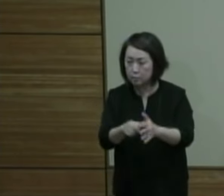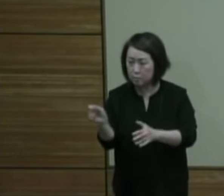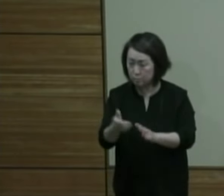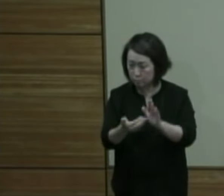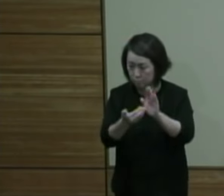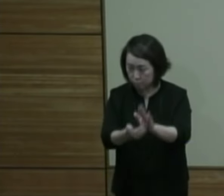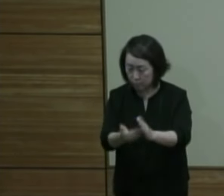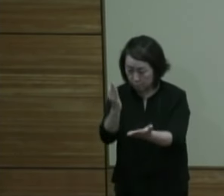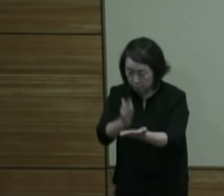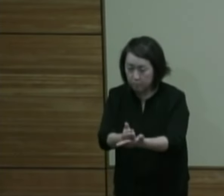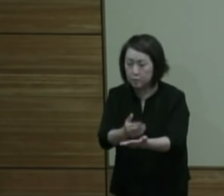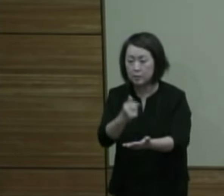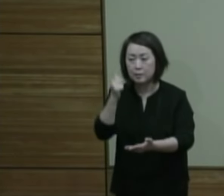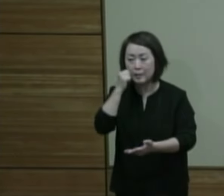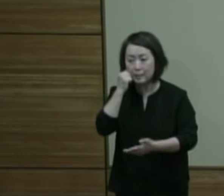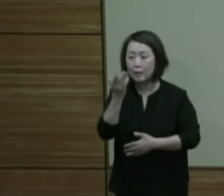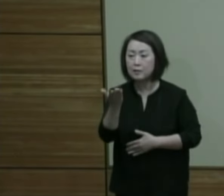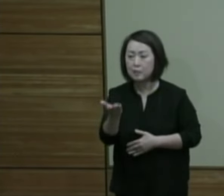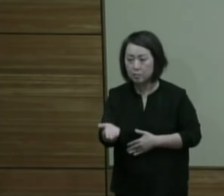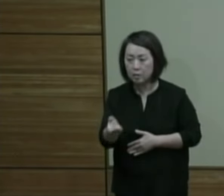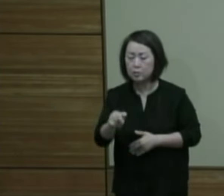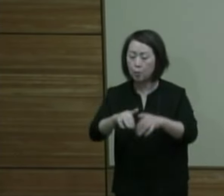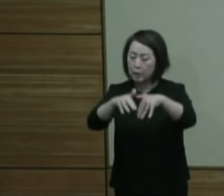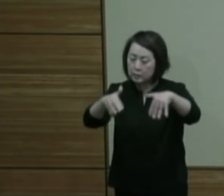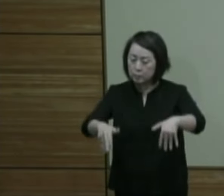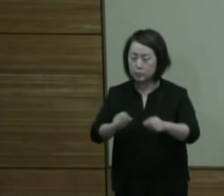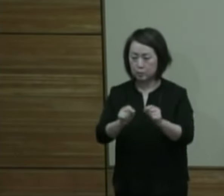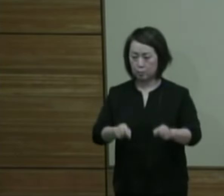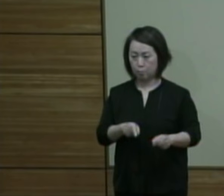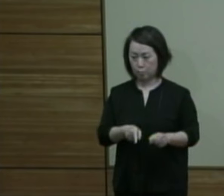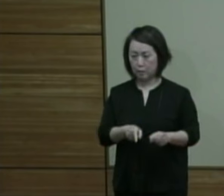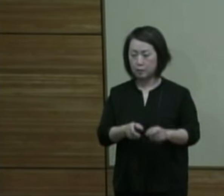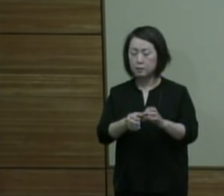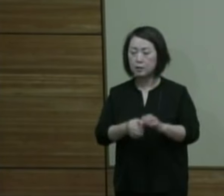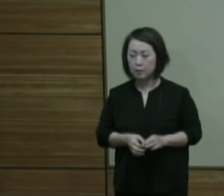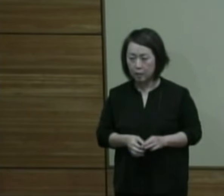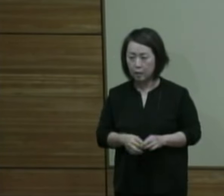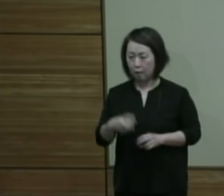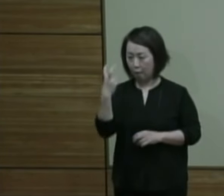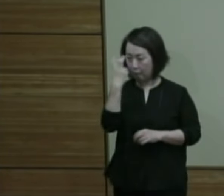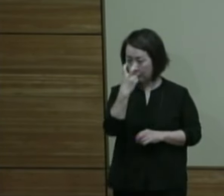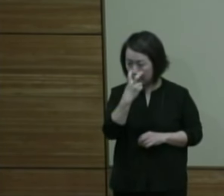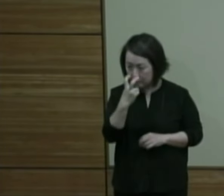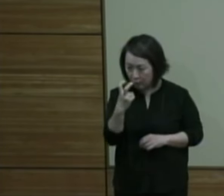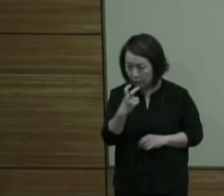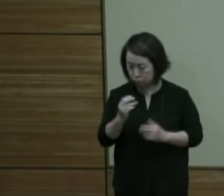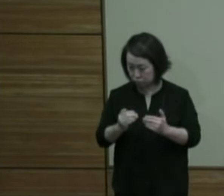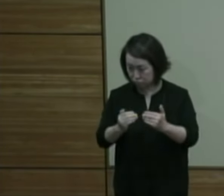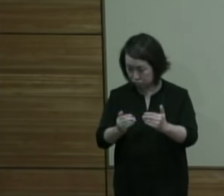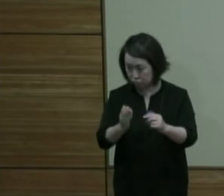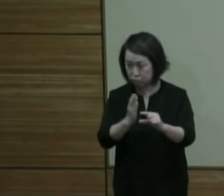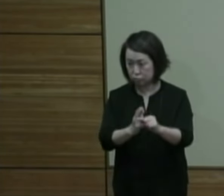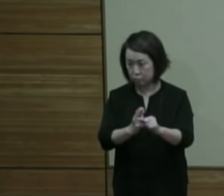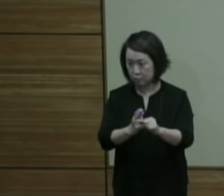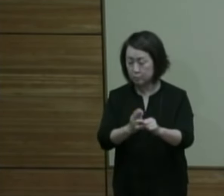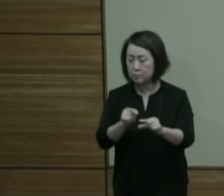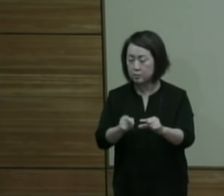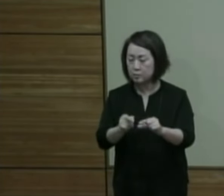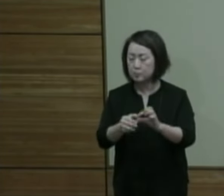かったのか、これはまさに組織の問題ですので、これについてはおそらく監査今やってますので、そういうことについ